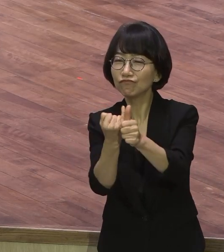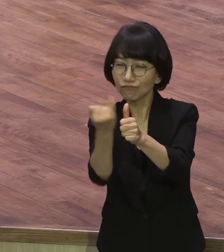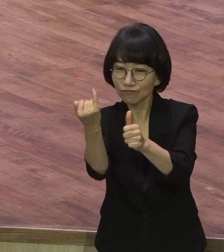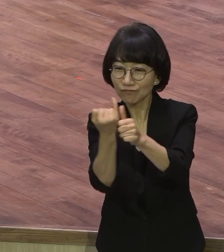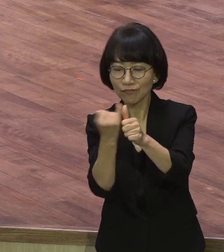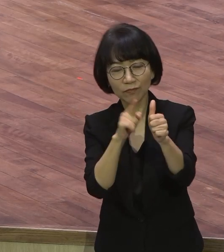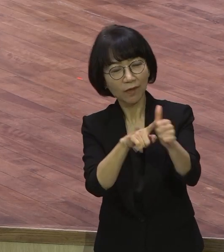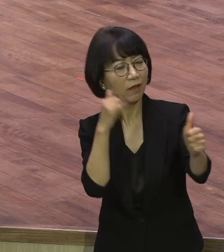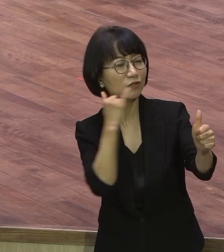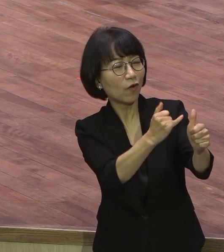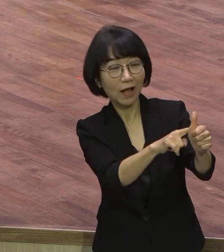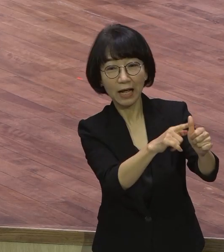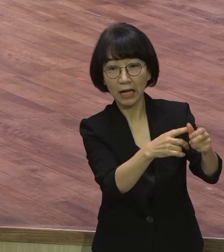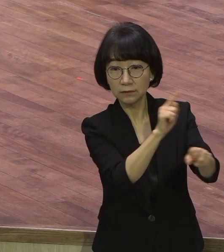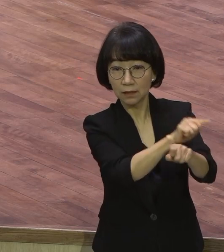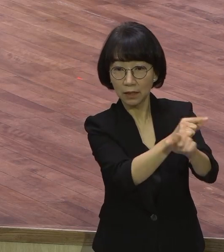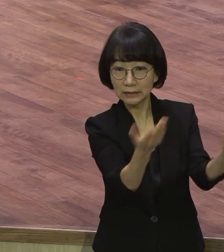남편에게 전화를 걸었어요.